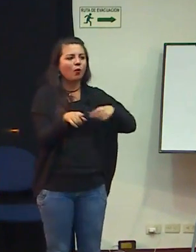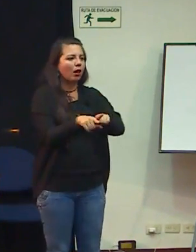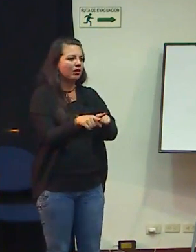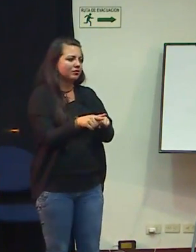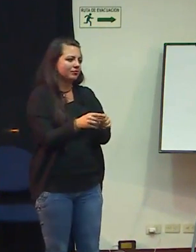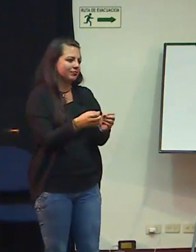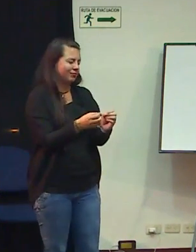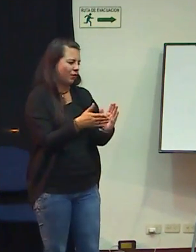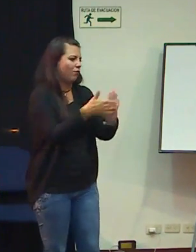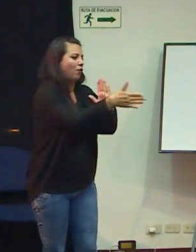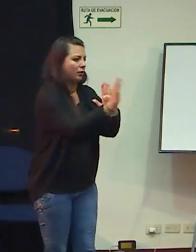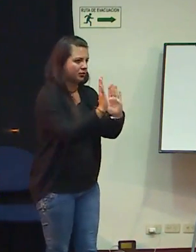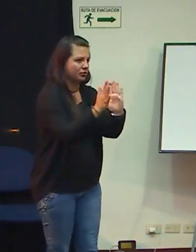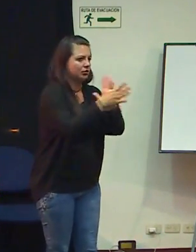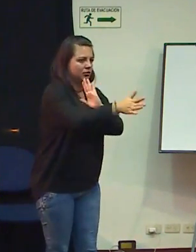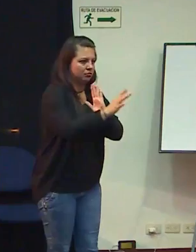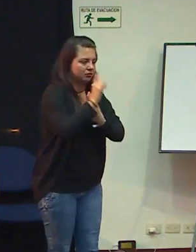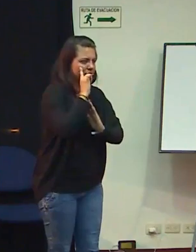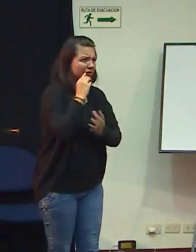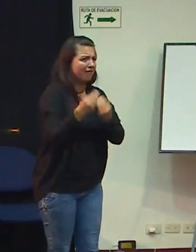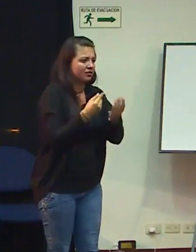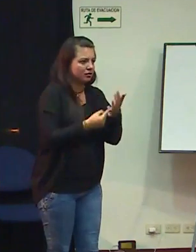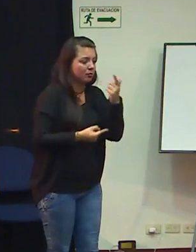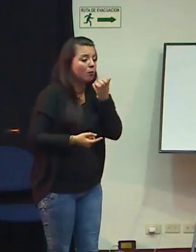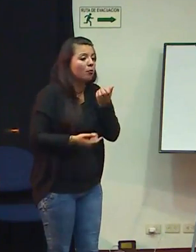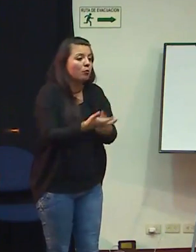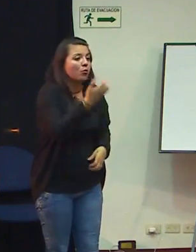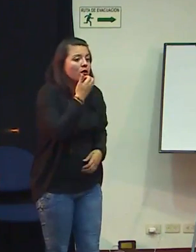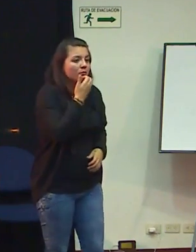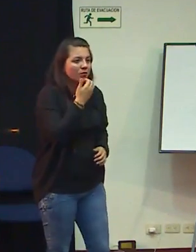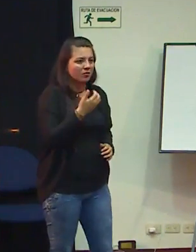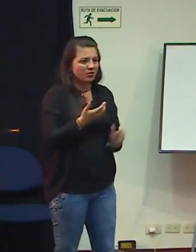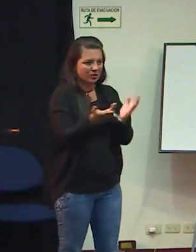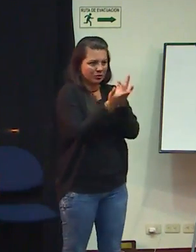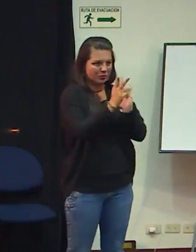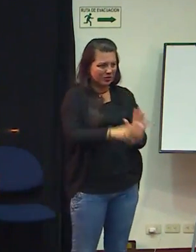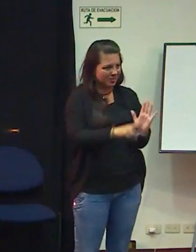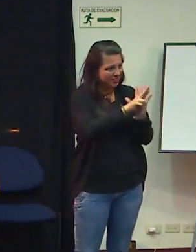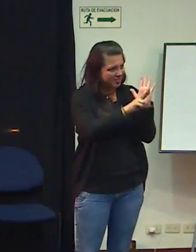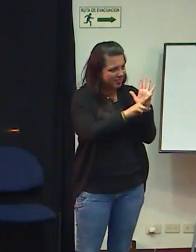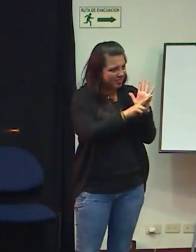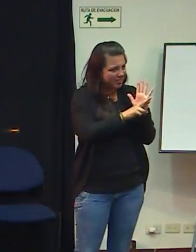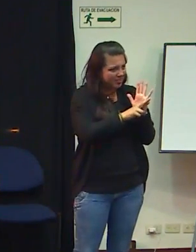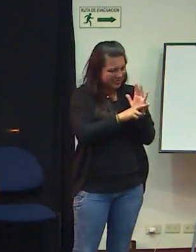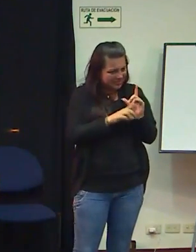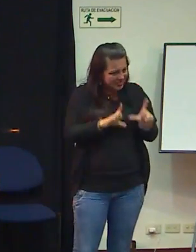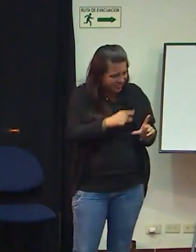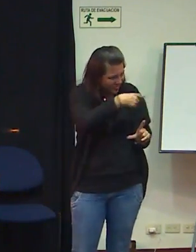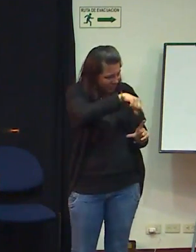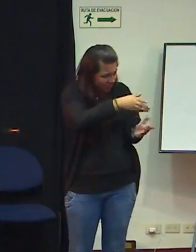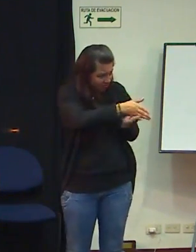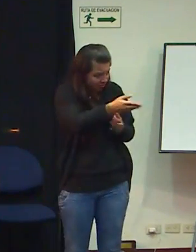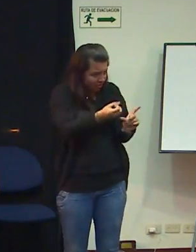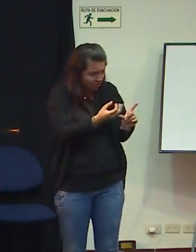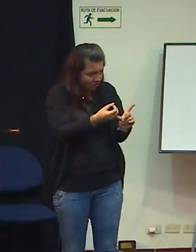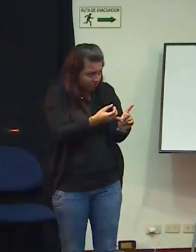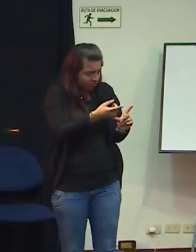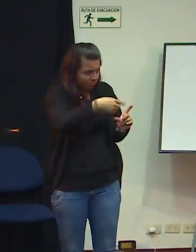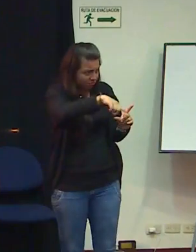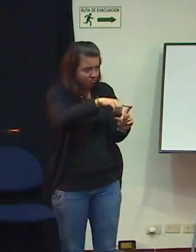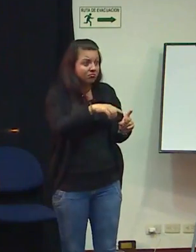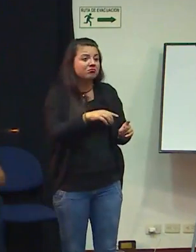que les doy para qué hay que hacer. Por ejemplo, el reglamento estudiantil de pregrado. Ustedes mismos van a